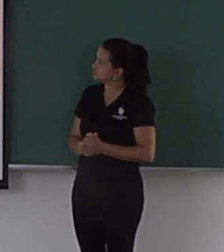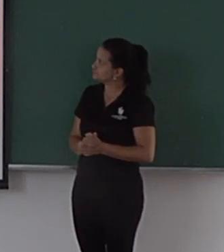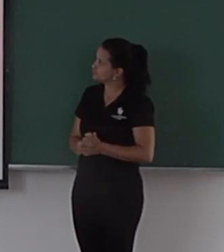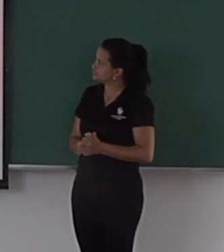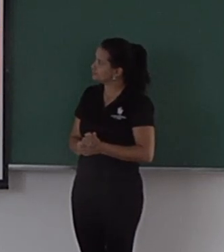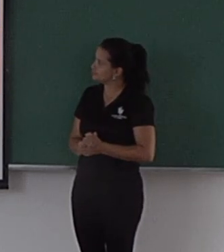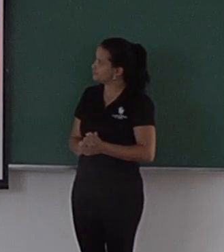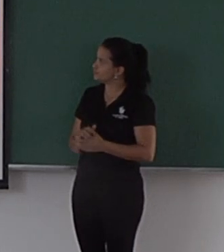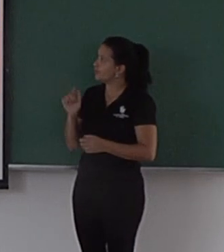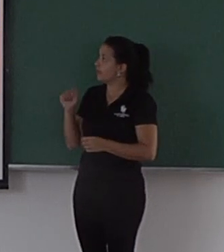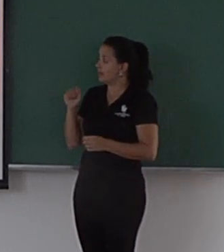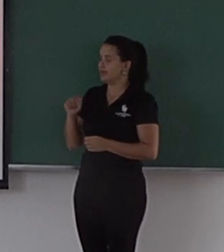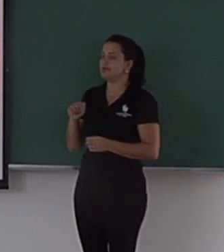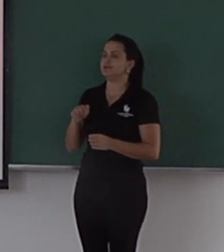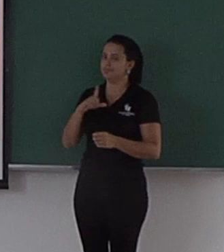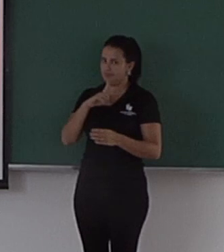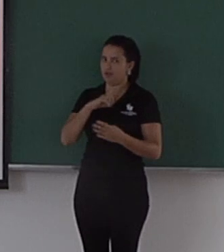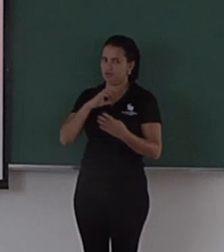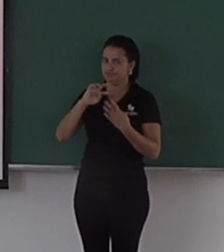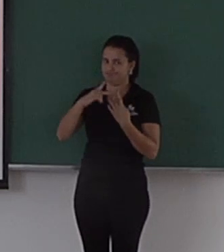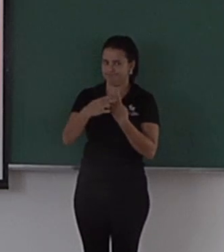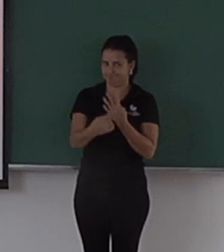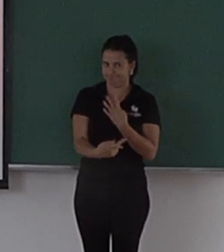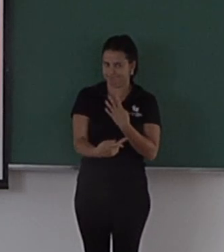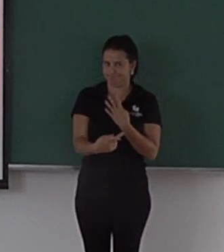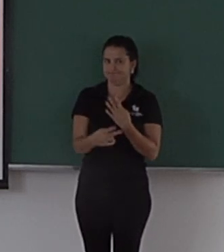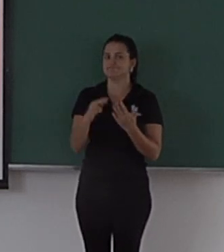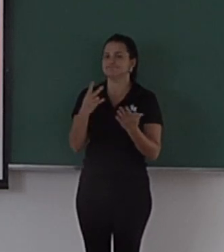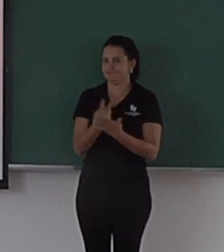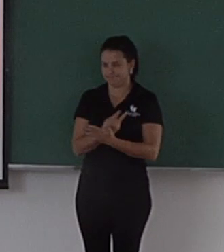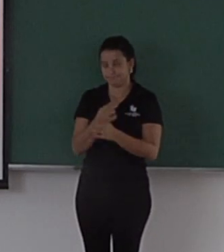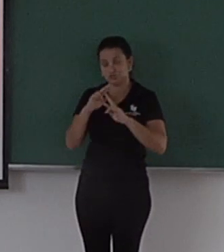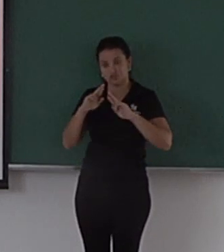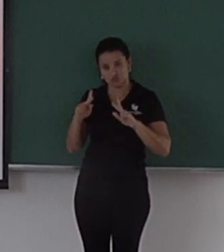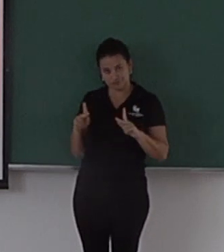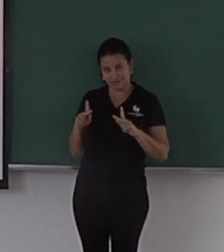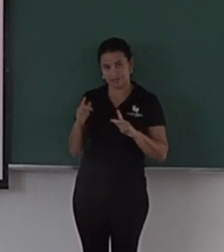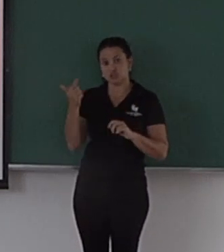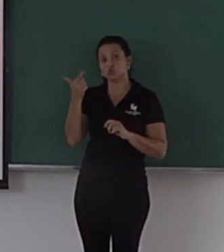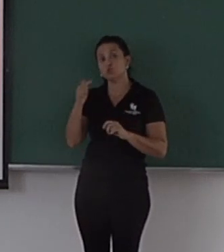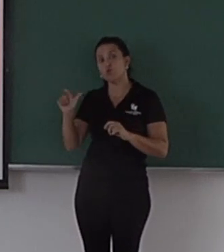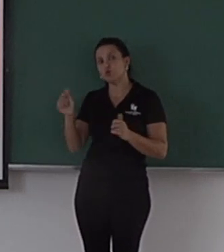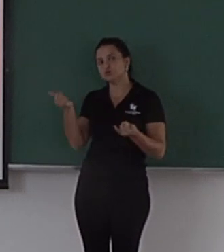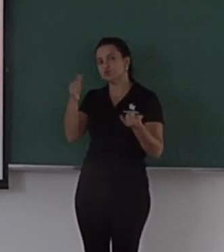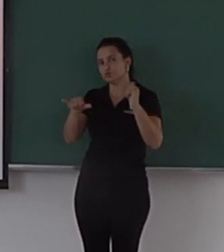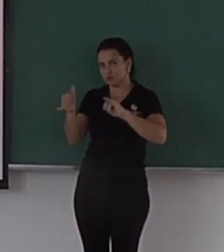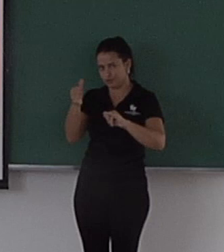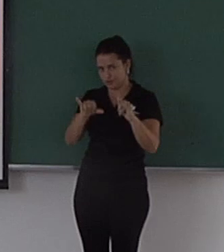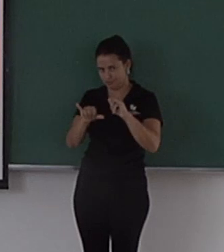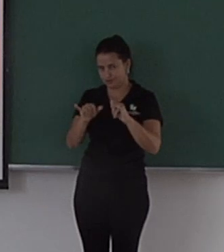E ele causa danos, é importante, bem diferente dos álcools e dos ácidos que atuam lá nas proteínas, causando